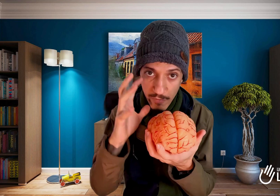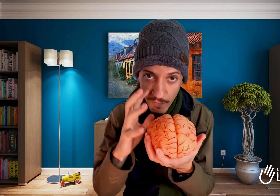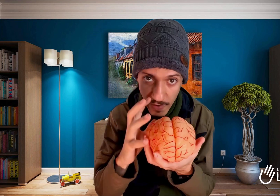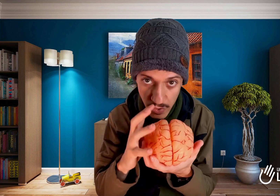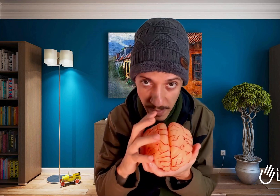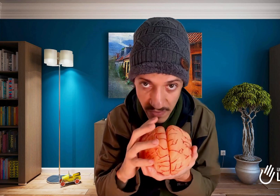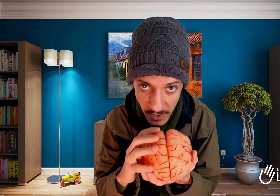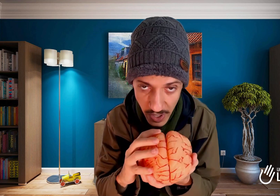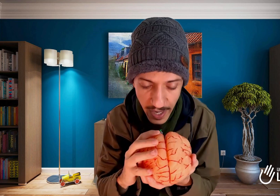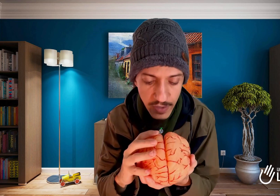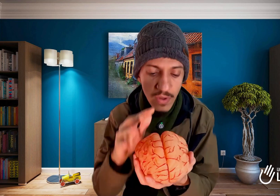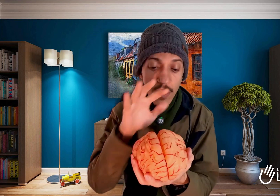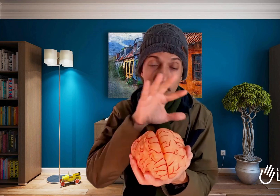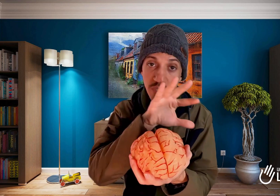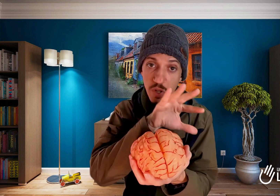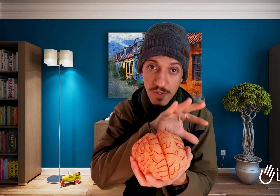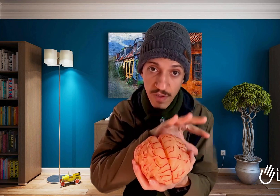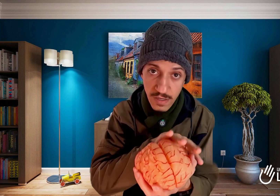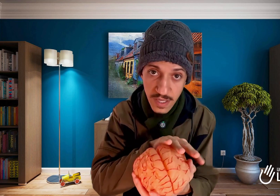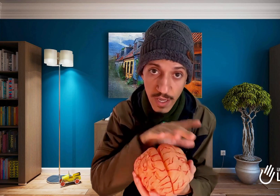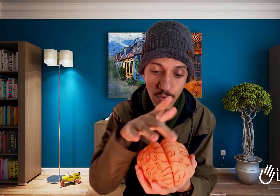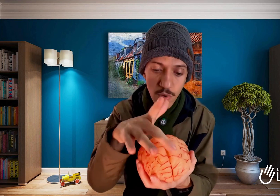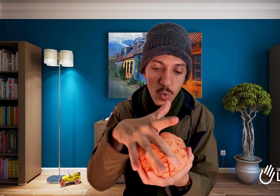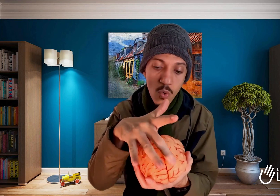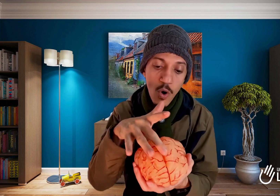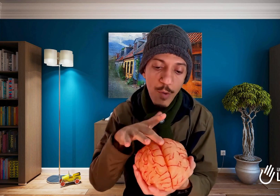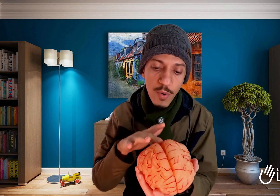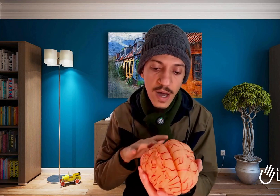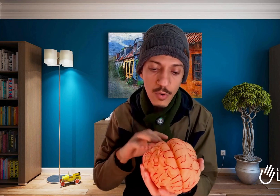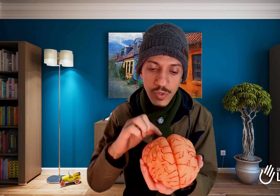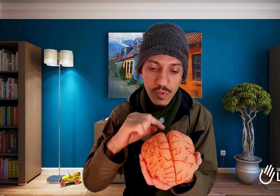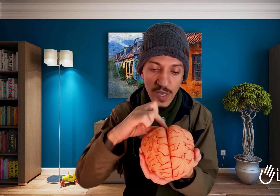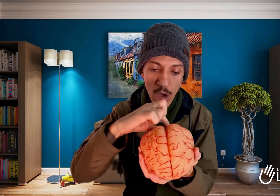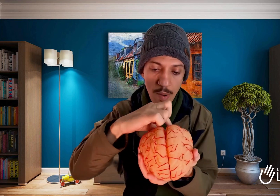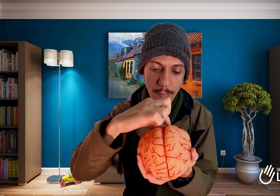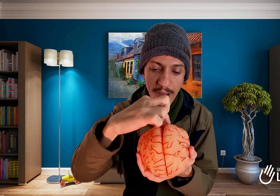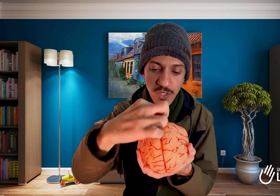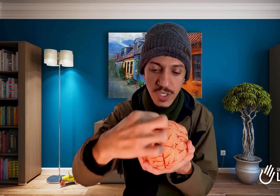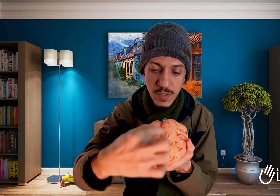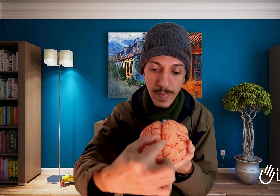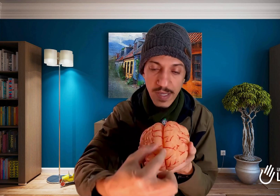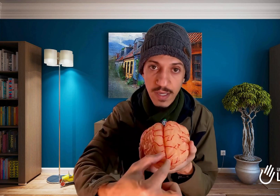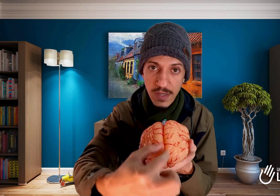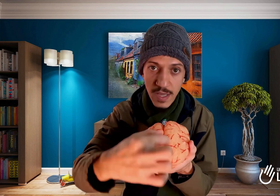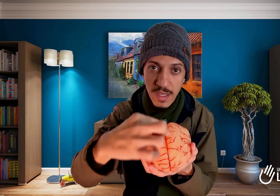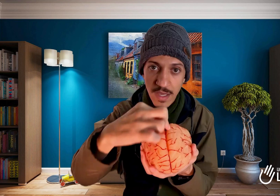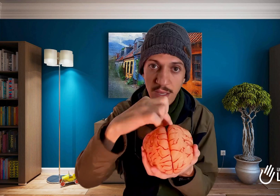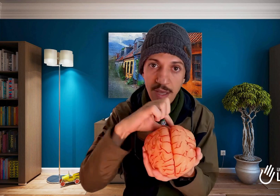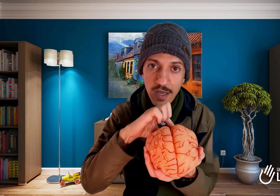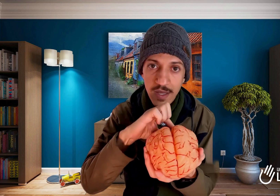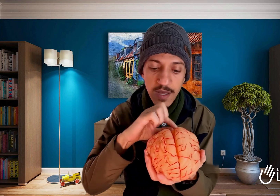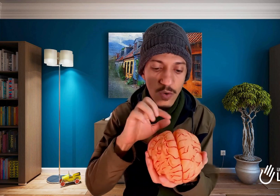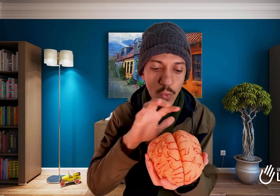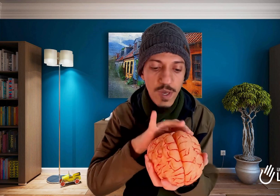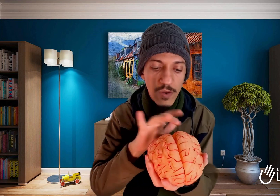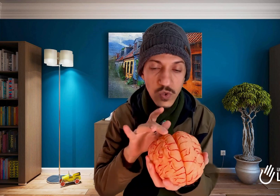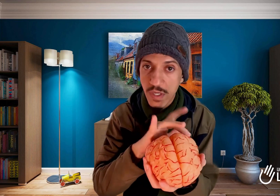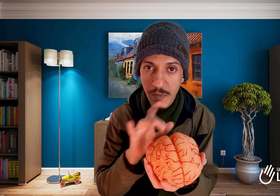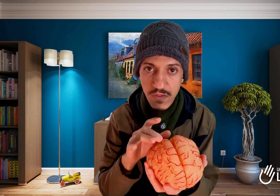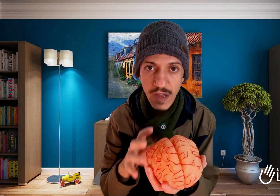o seu hemisfério direito, o seu hemisfério esquerdo, o corpo caloso, que é uma parte espessa que tem aqui, que une os dois hemisférios do